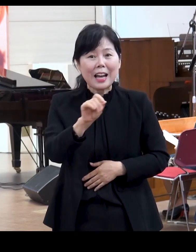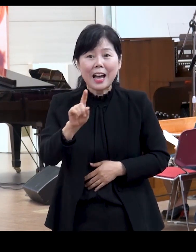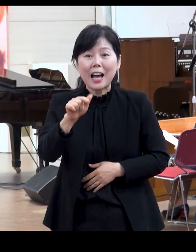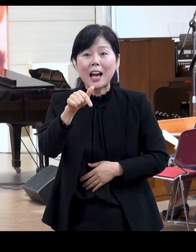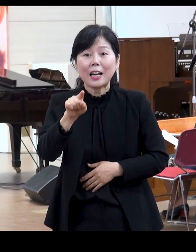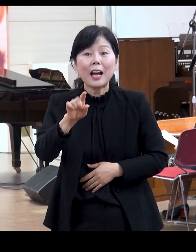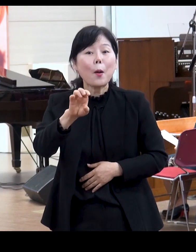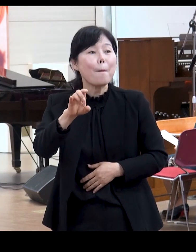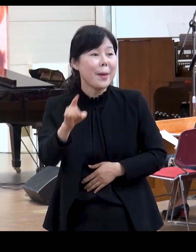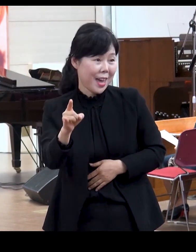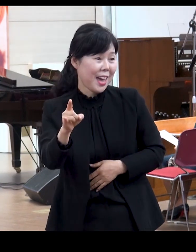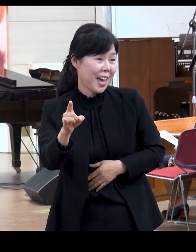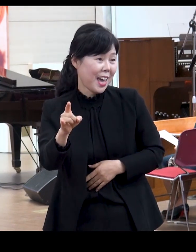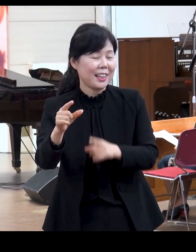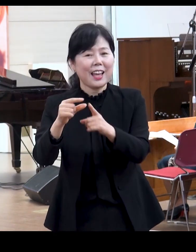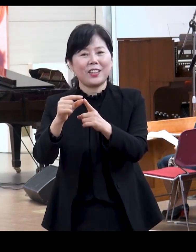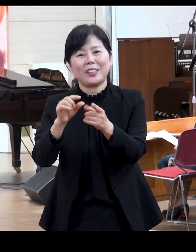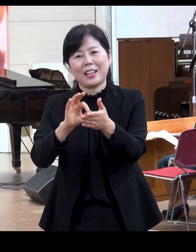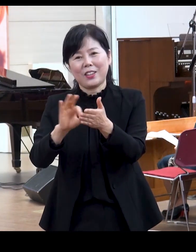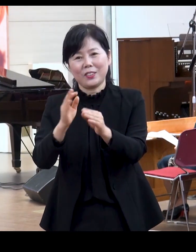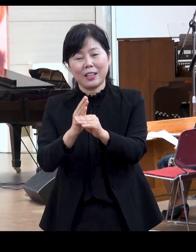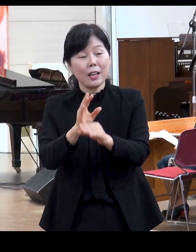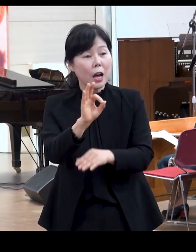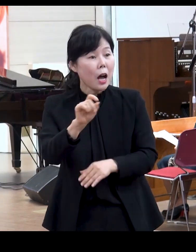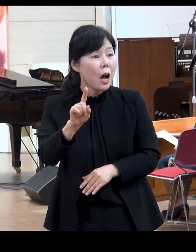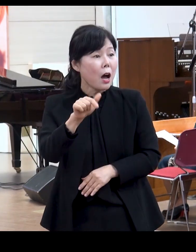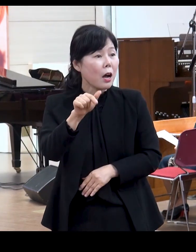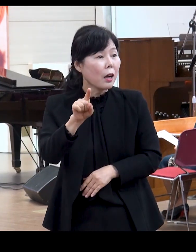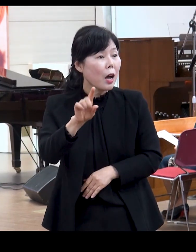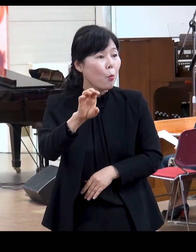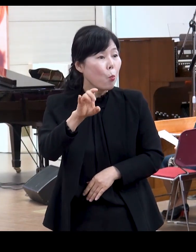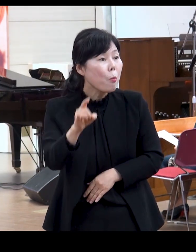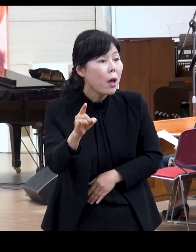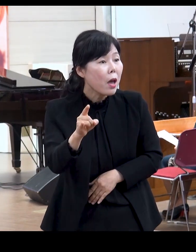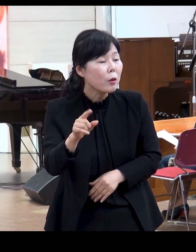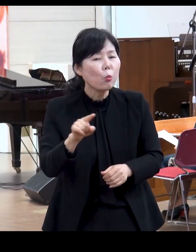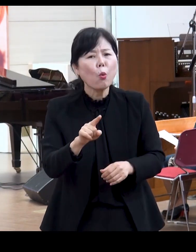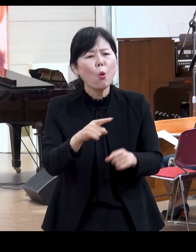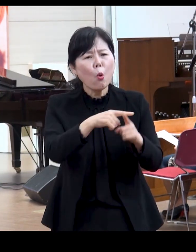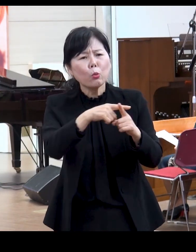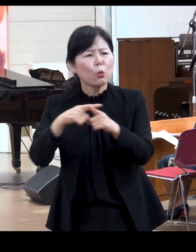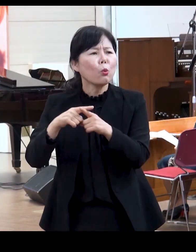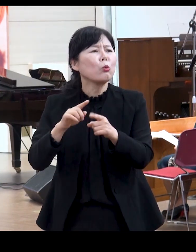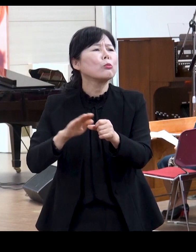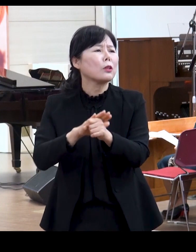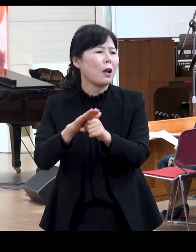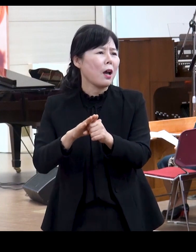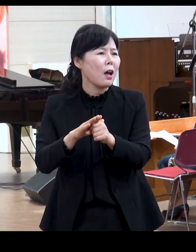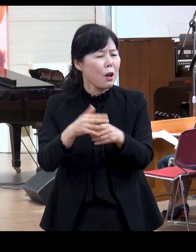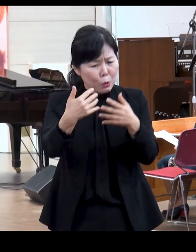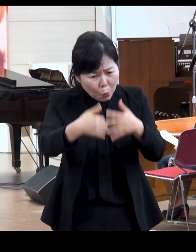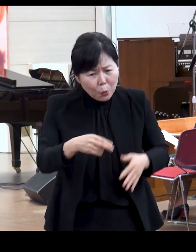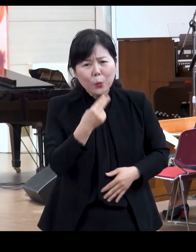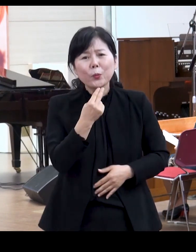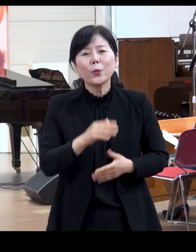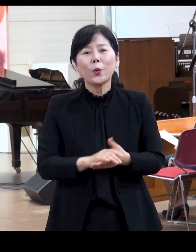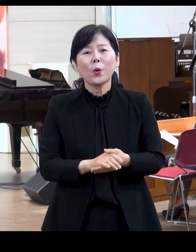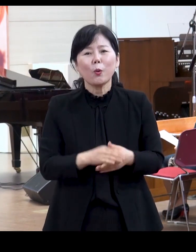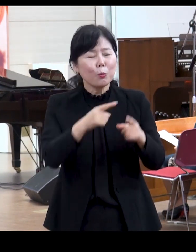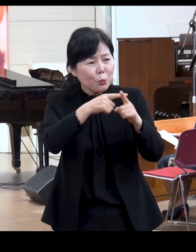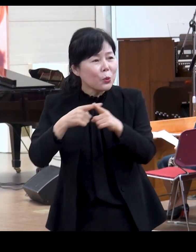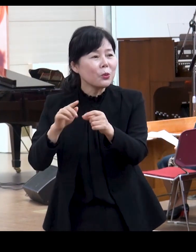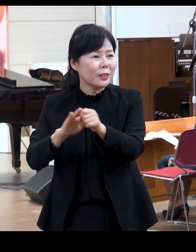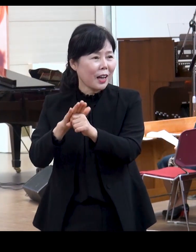아가페라는 단어를 쓰고 있습니다. 아가페 뭡니까? 조건 없는 사랑 아닙니까? 그러니까 이것은 뭐예요?